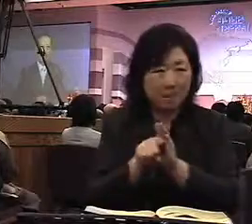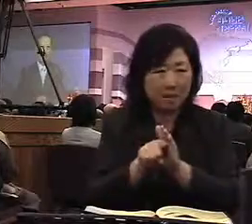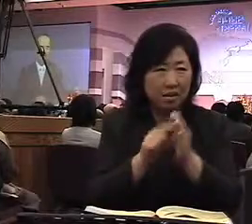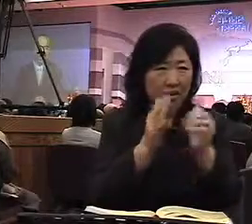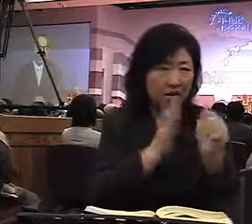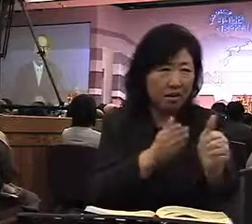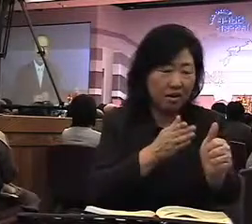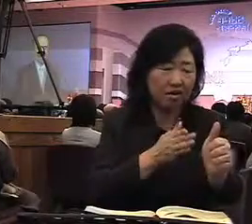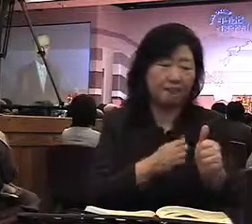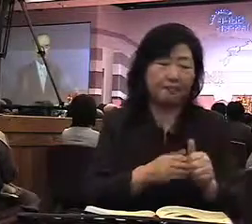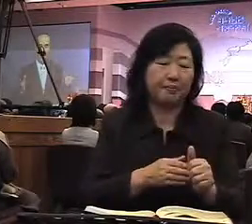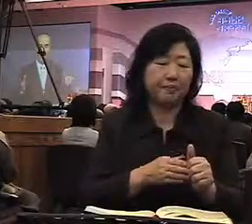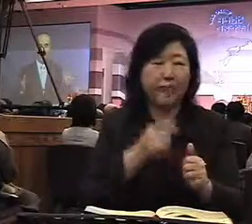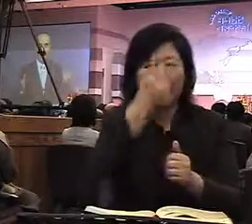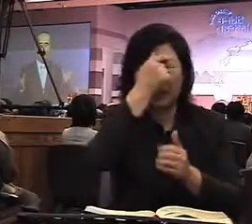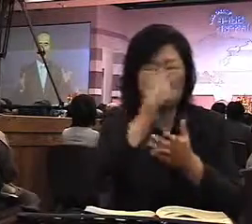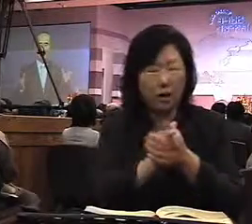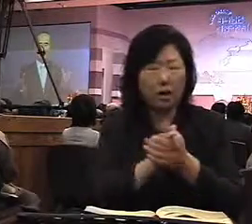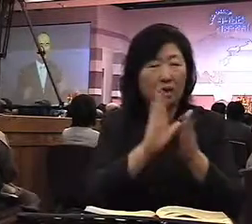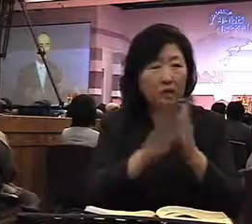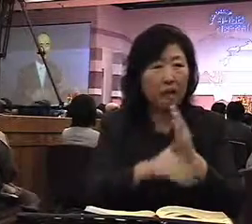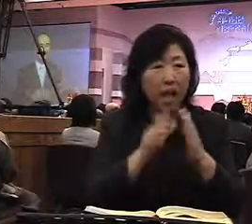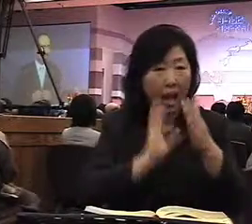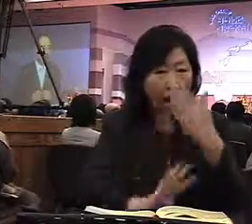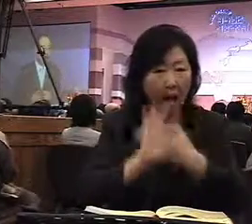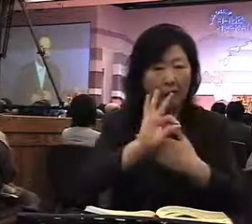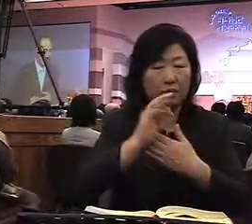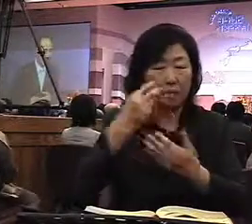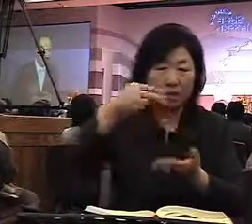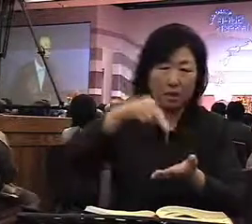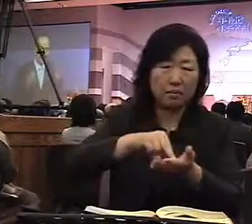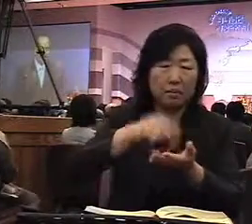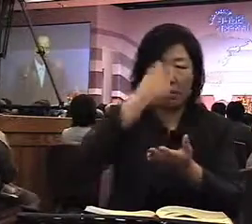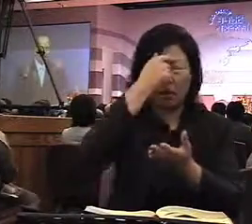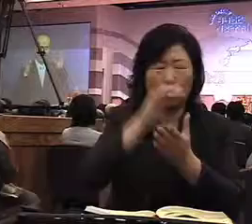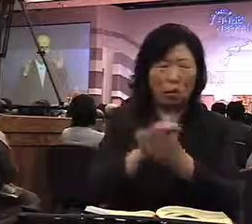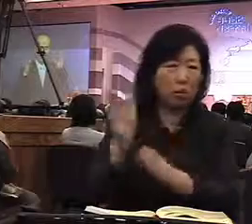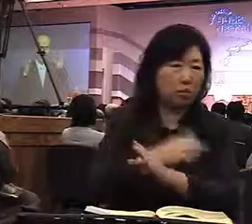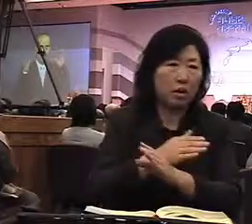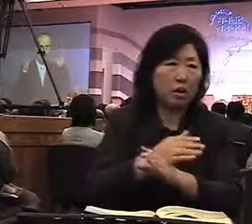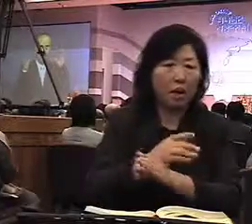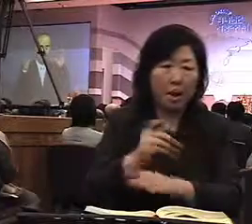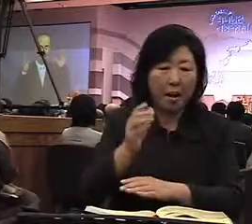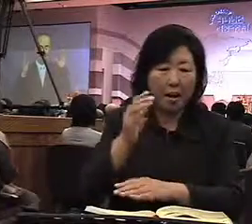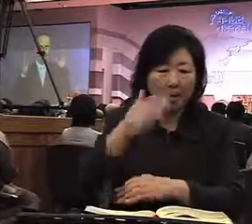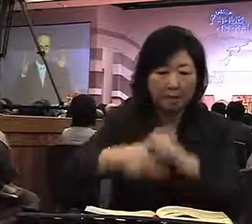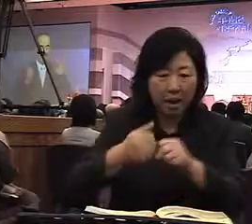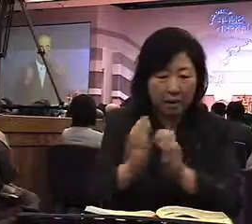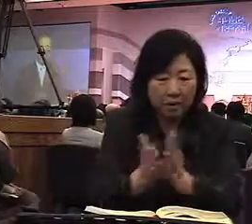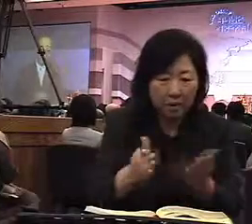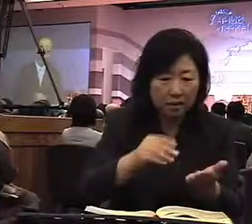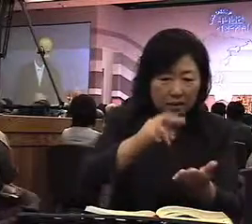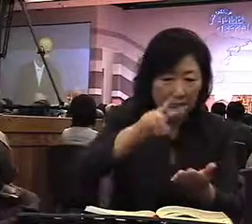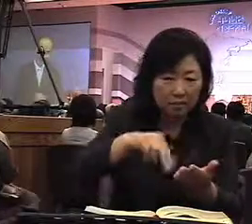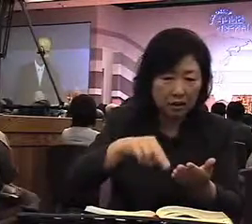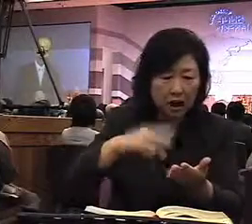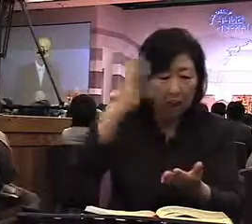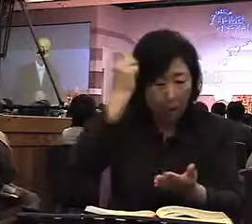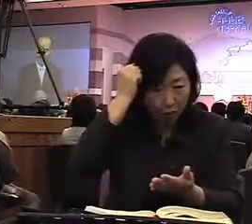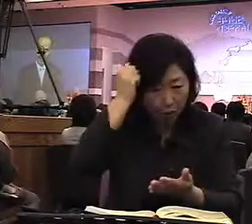저는 그래서요, 기도를 할 때 아침에 일어나면 저는 기도부터 안 해요. 말씀 묵상, 말씀 암송을 먼저 합니다.